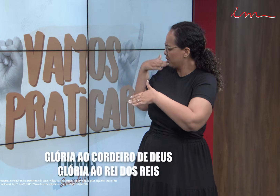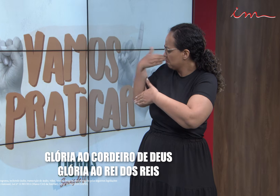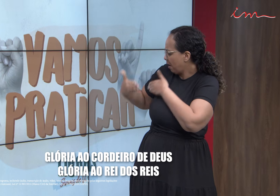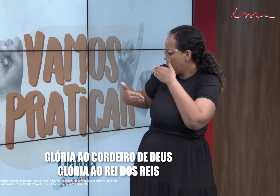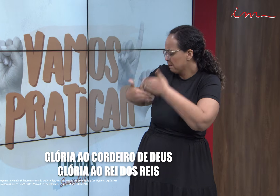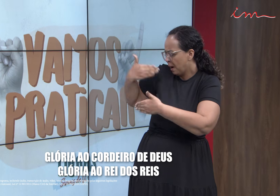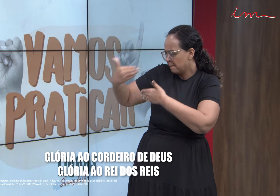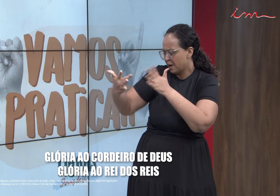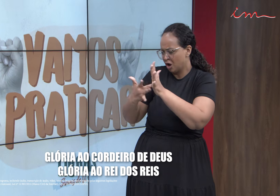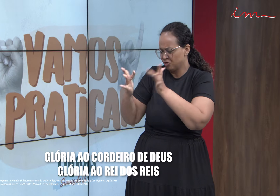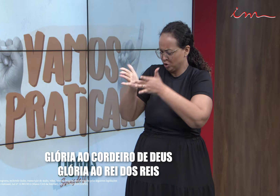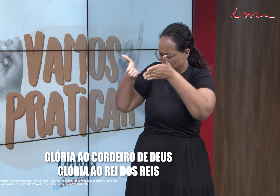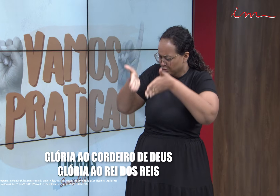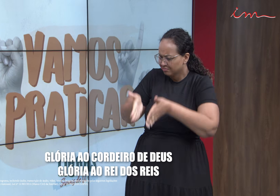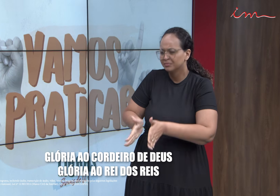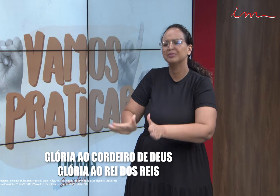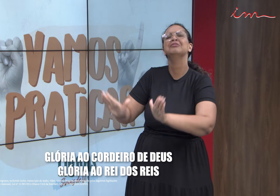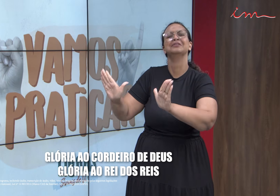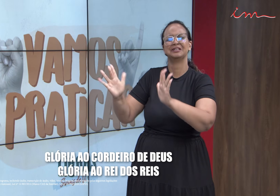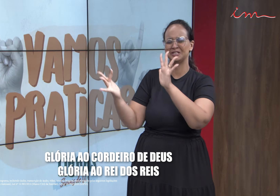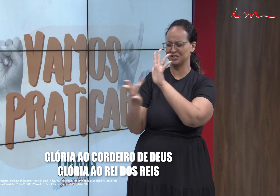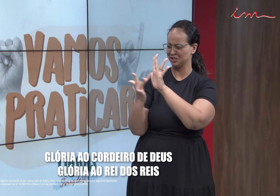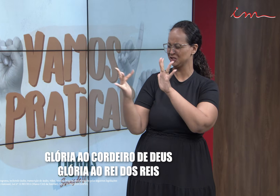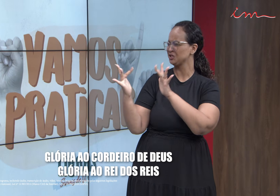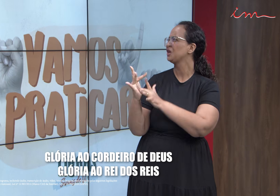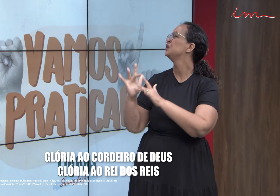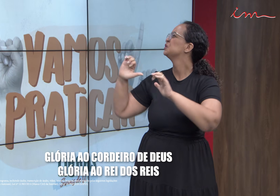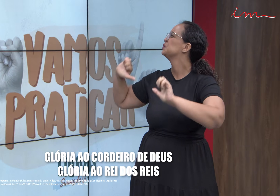seja glória,